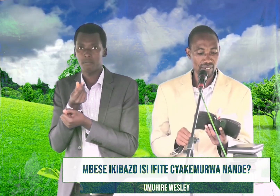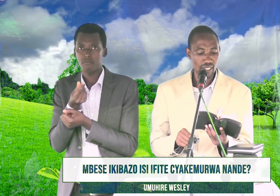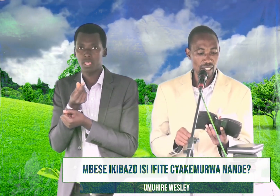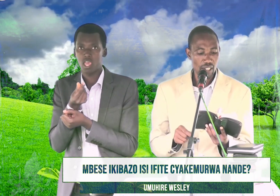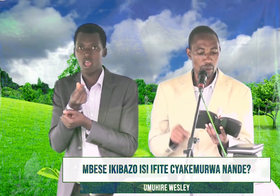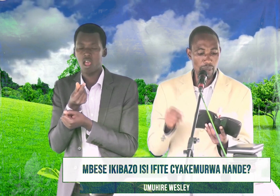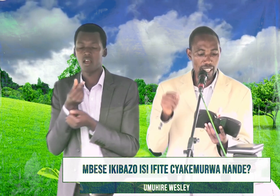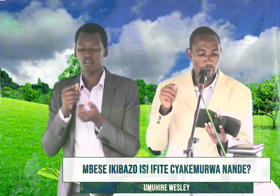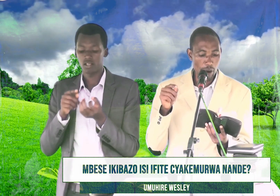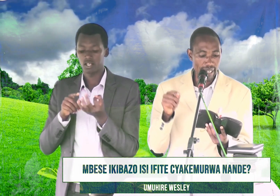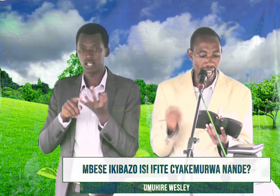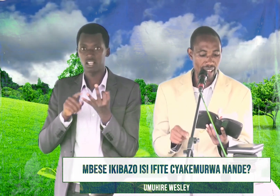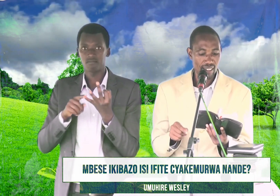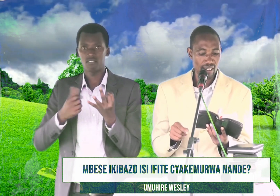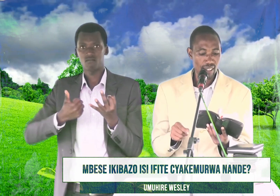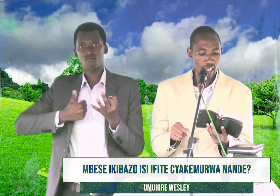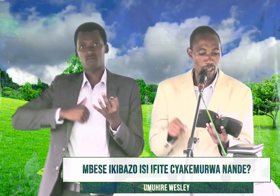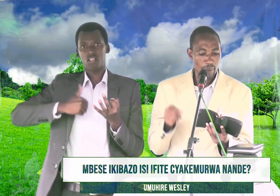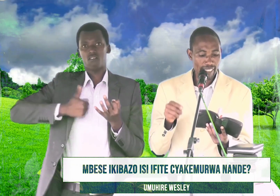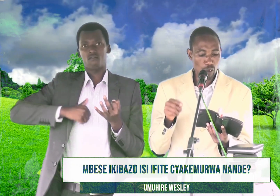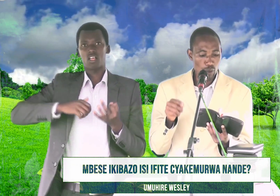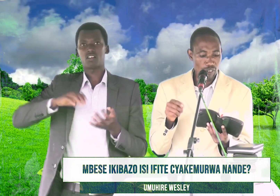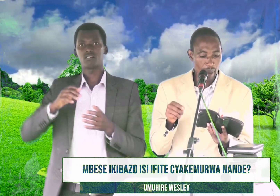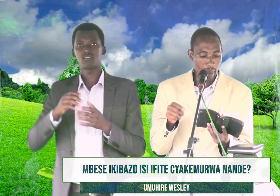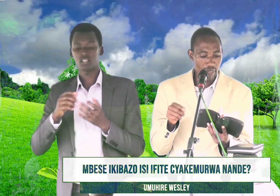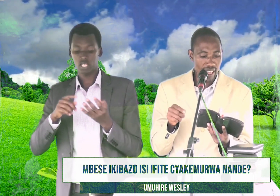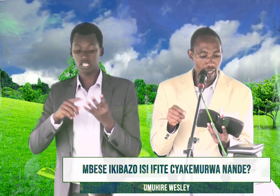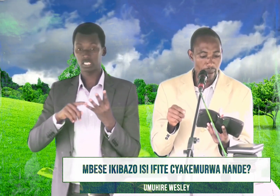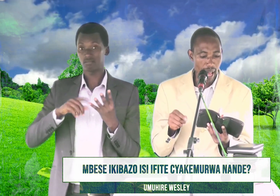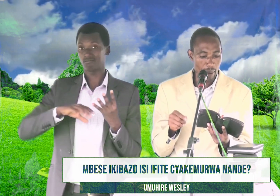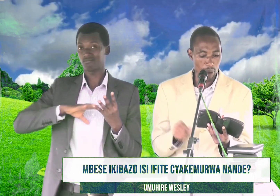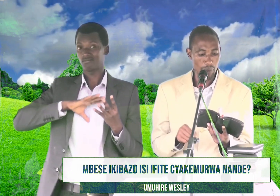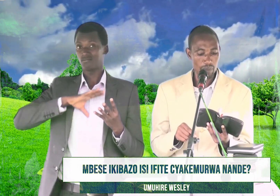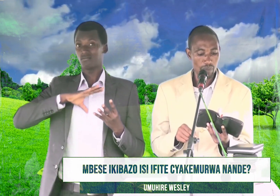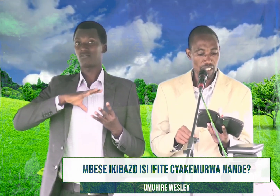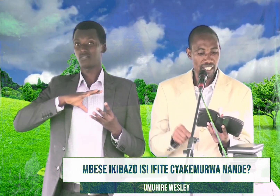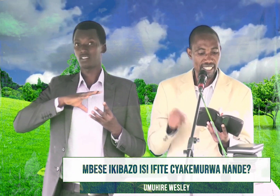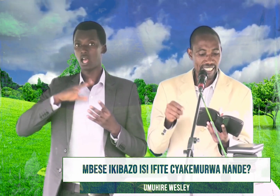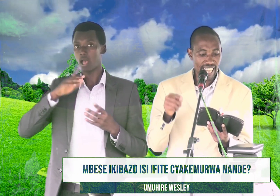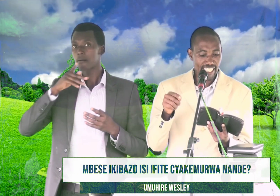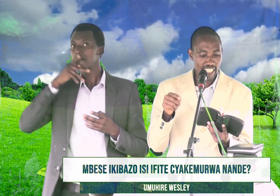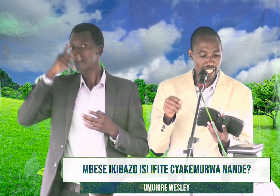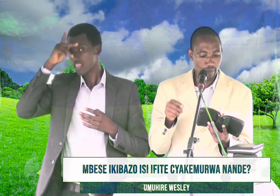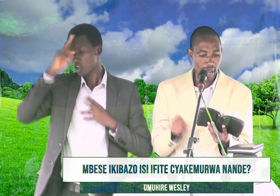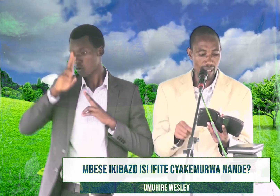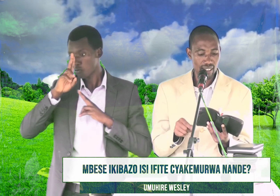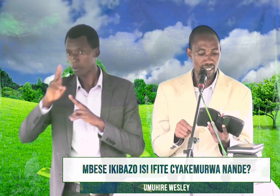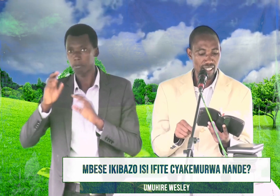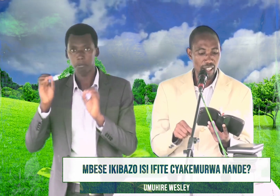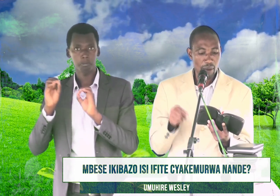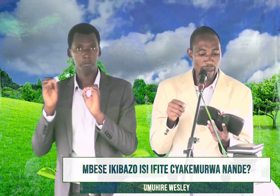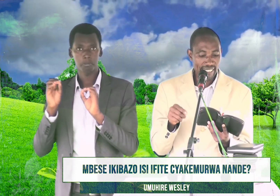birarira, bibona, batumvira ababyeyi babo,